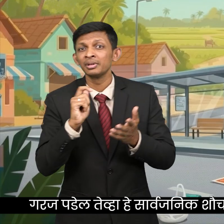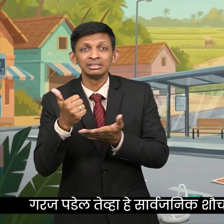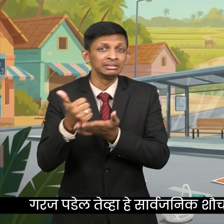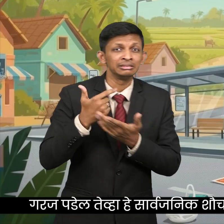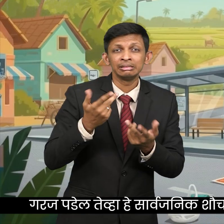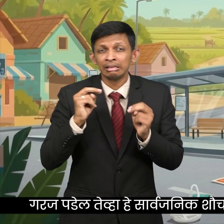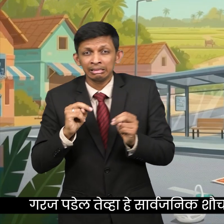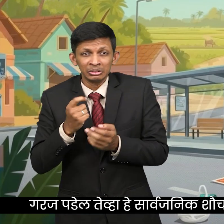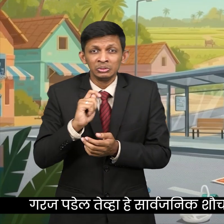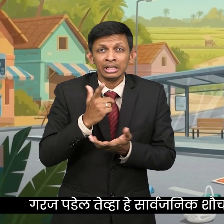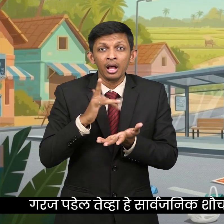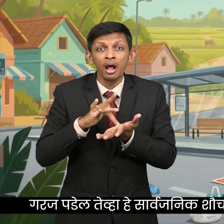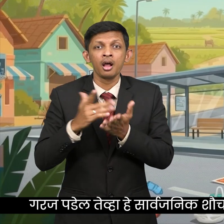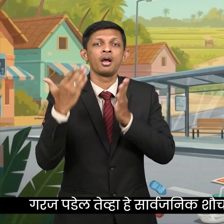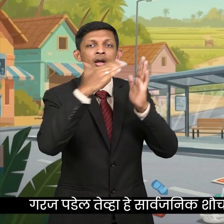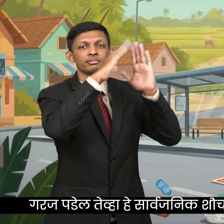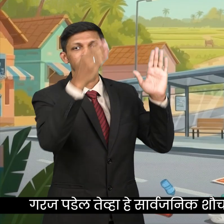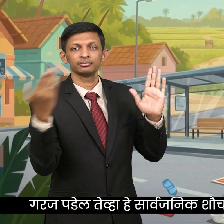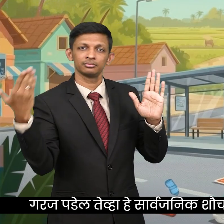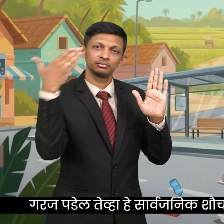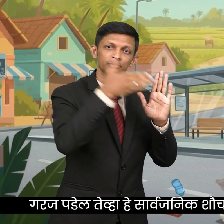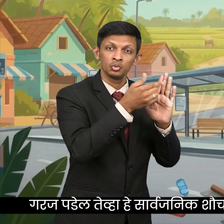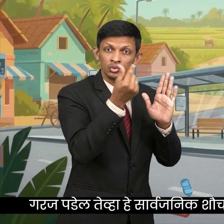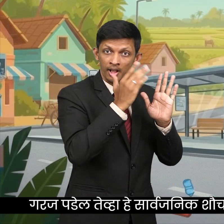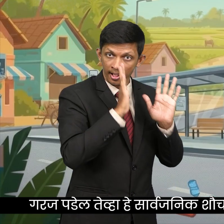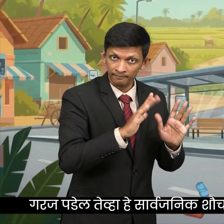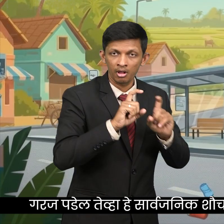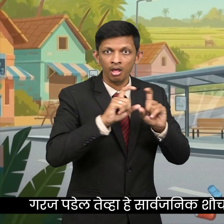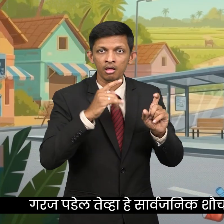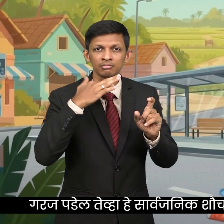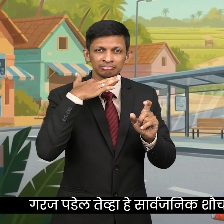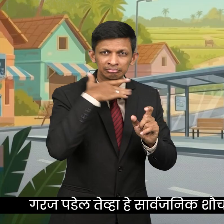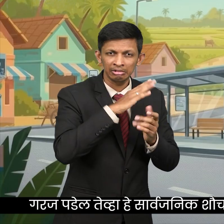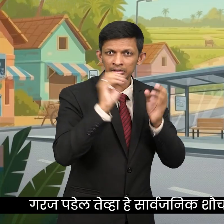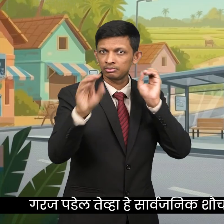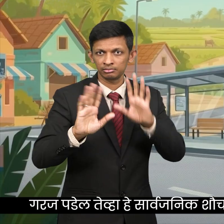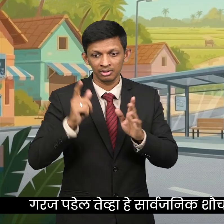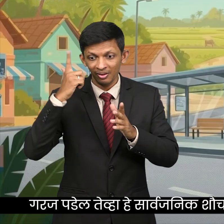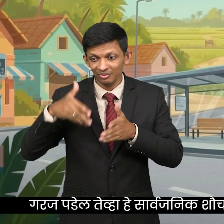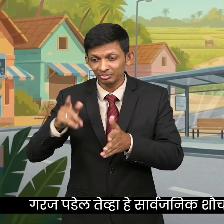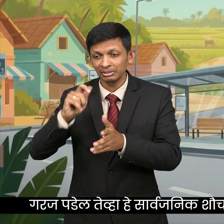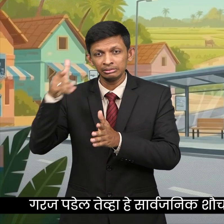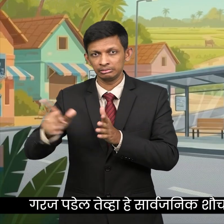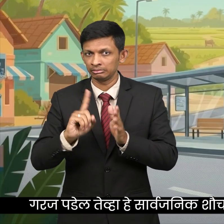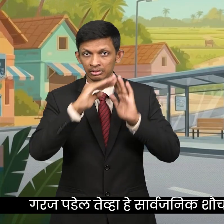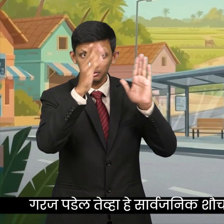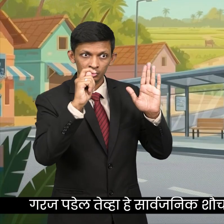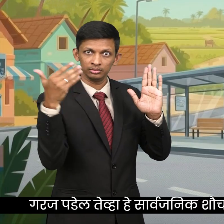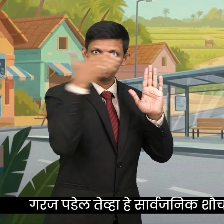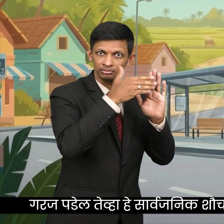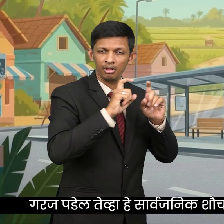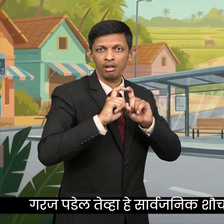शकते. गरज पडेल तेव्हा हे सार्वजनिक शौचालय वापरल्याने आपली सार्वजनिक